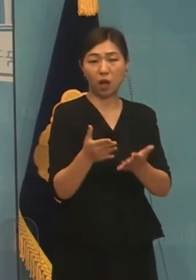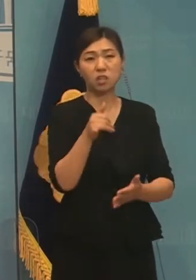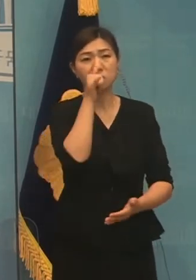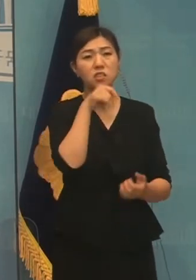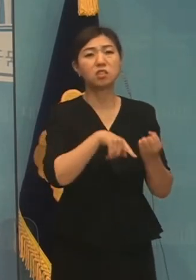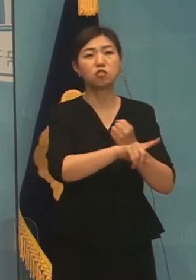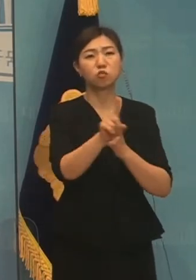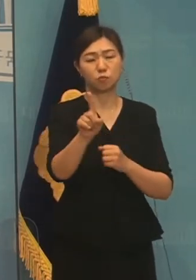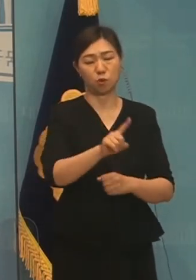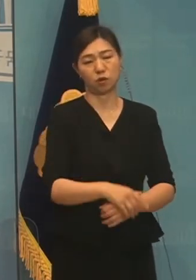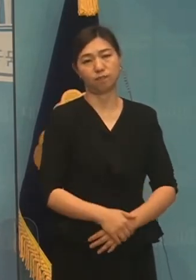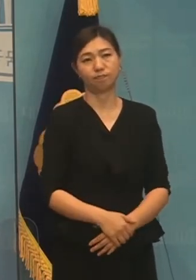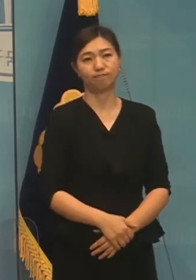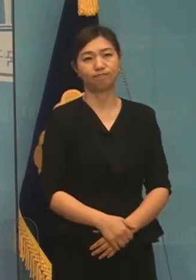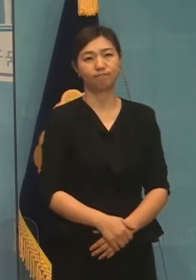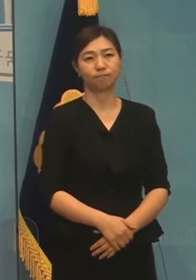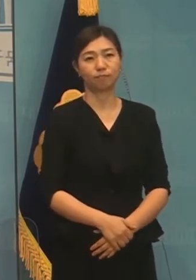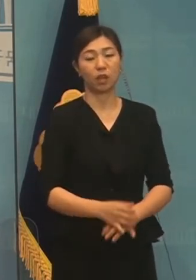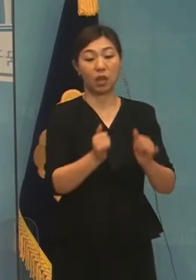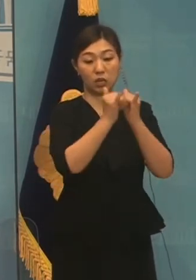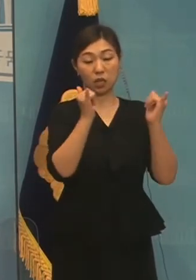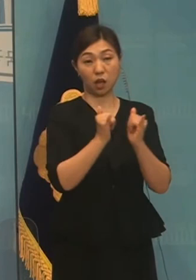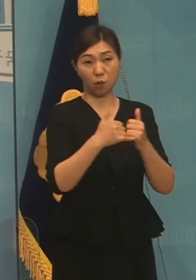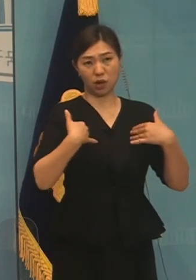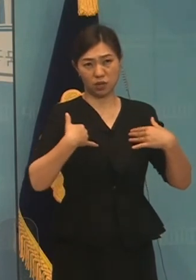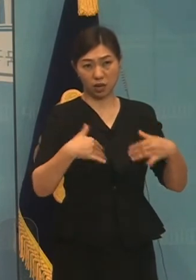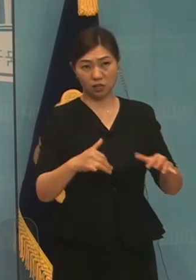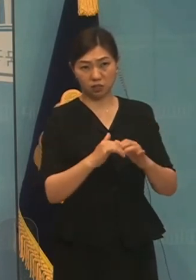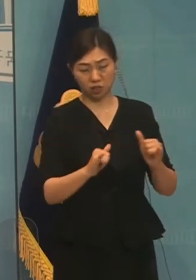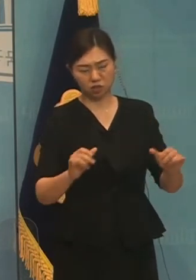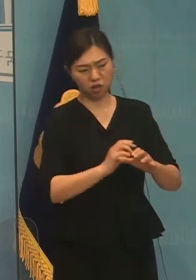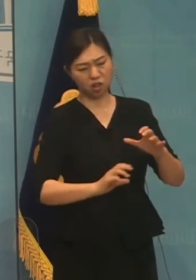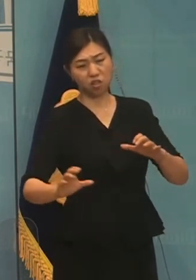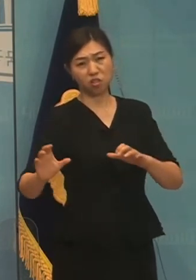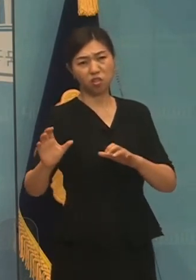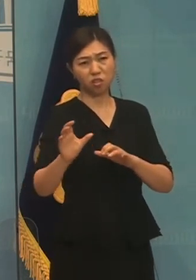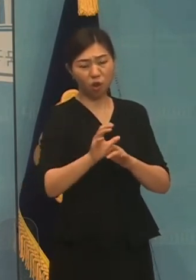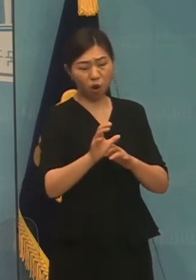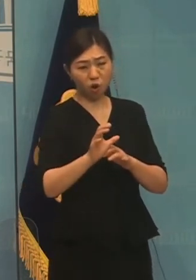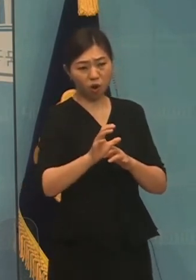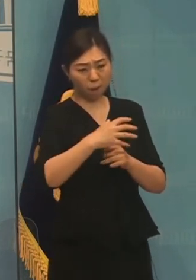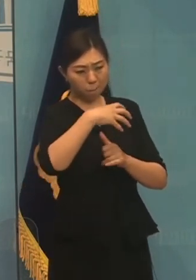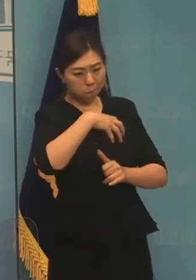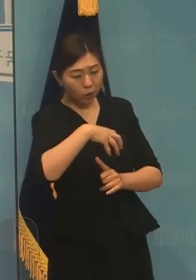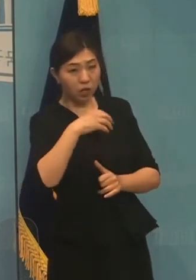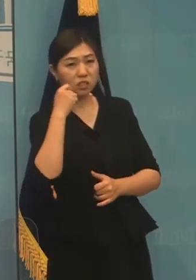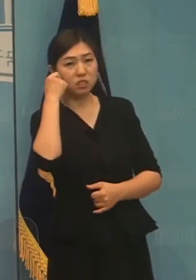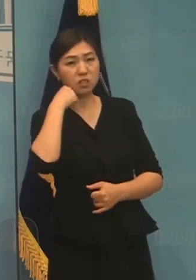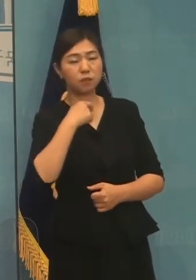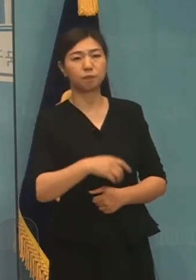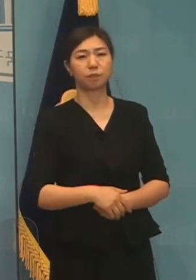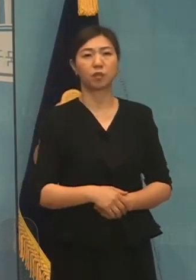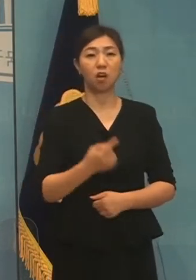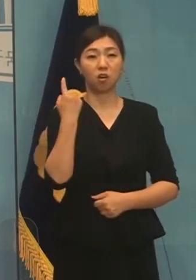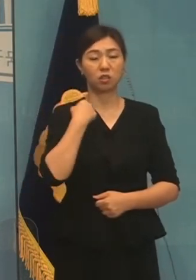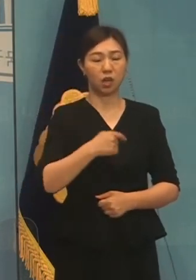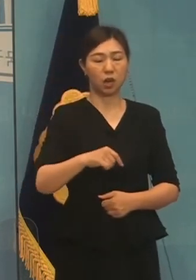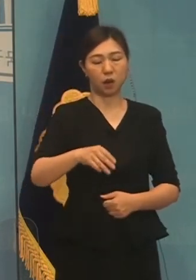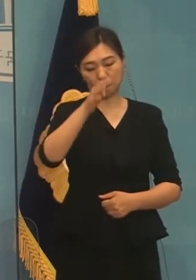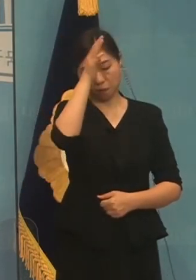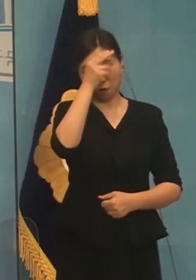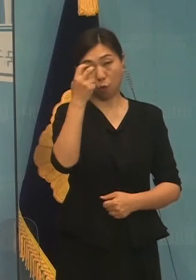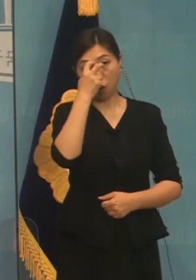없는 코로나19 재난 앞에서 사회적 약자들은 더욱 감춰지고 고립되고 있습니다. 어제